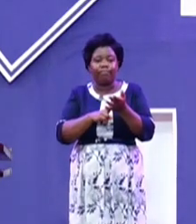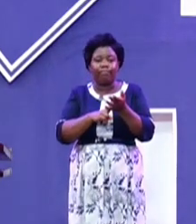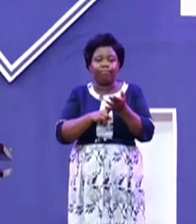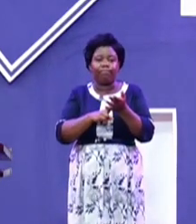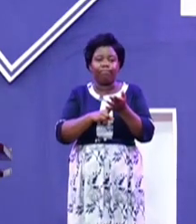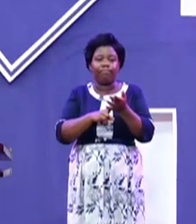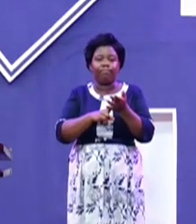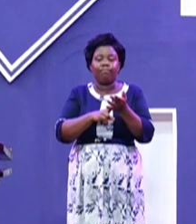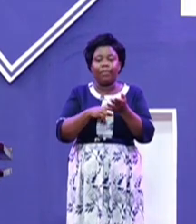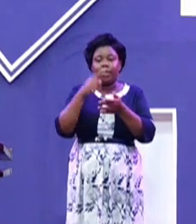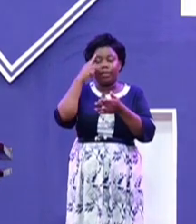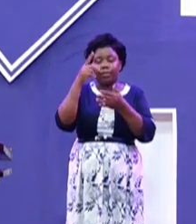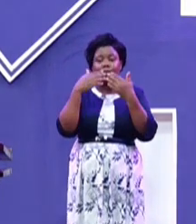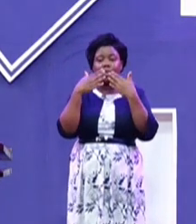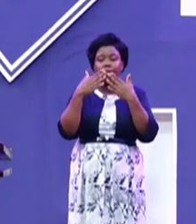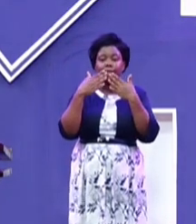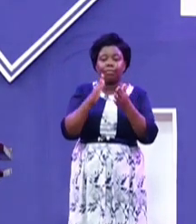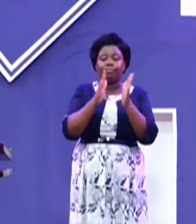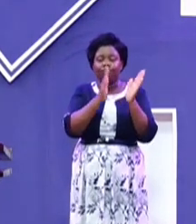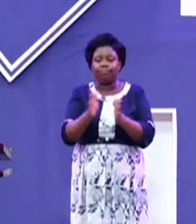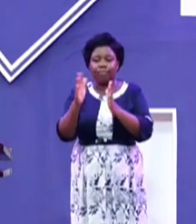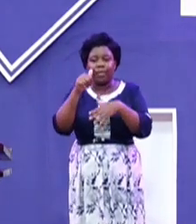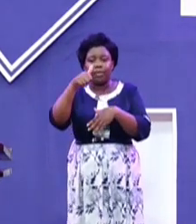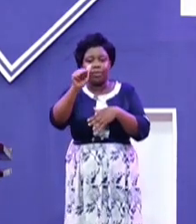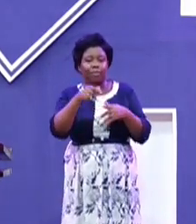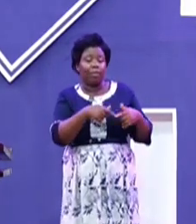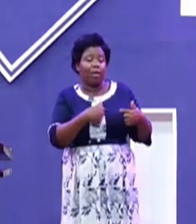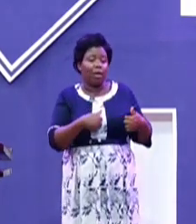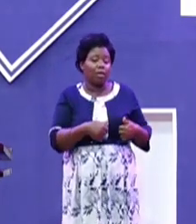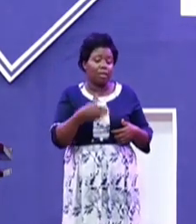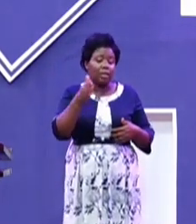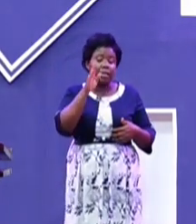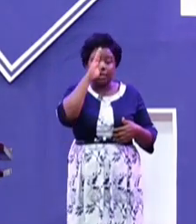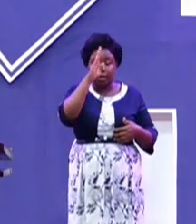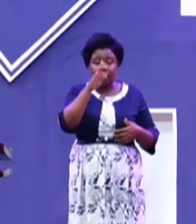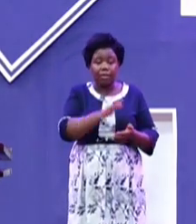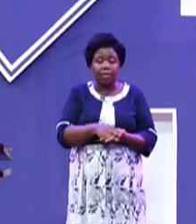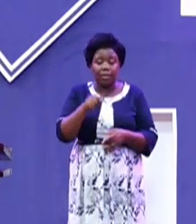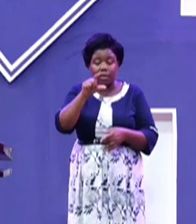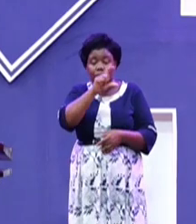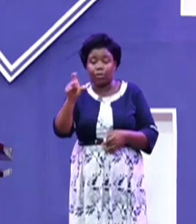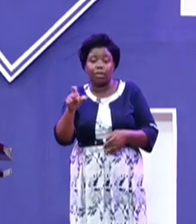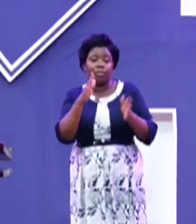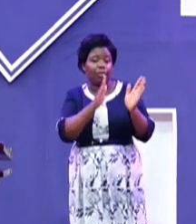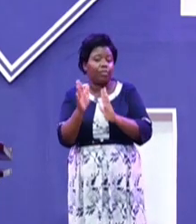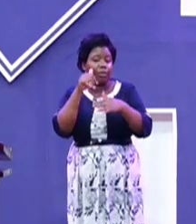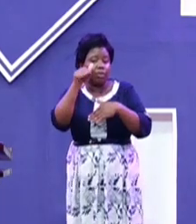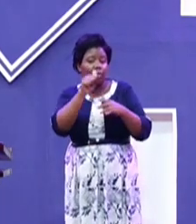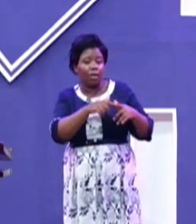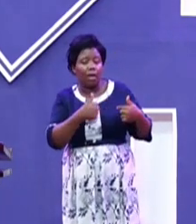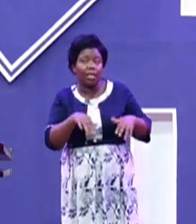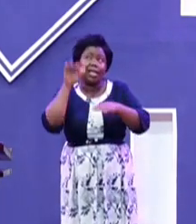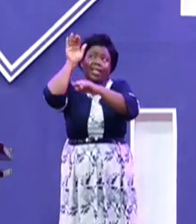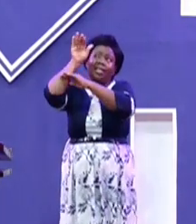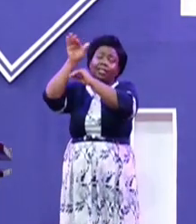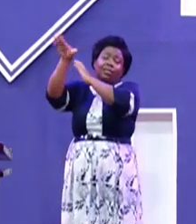kuba lunaku lwaffe lwakwebaza. Teekateeka omutima gwo, yeeno Sande eno yennyini ejja. Teekateeka omutima gwo, buuza